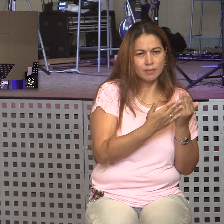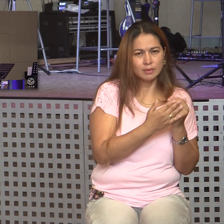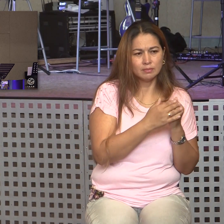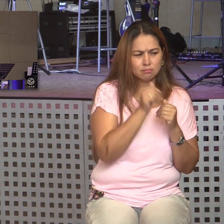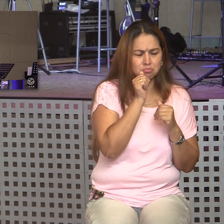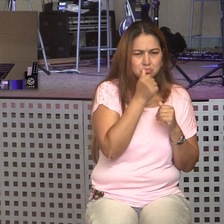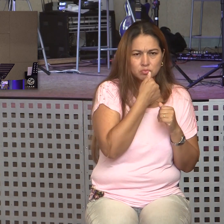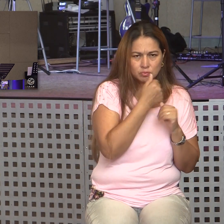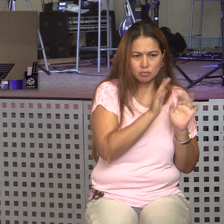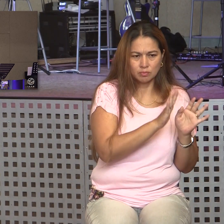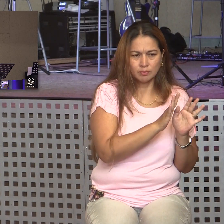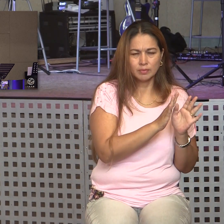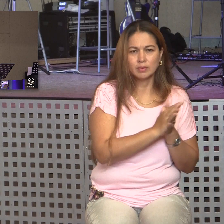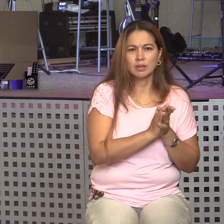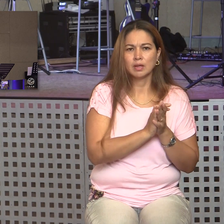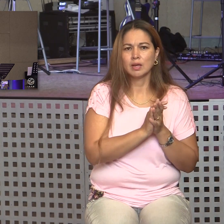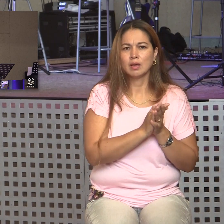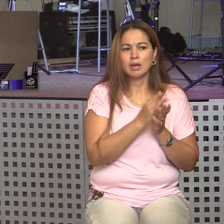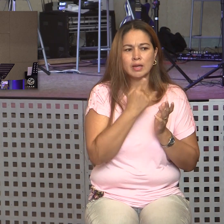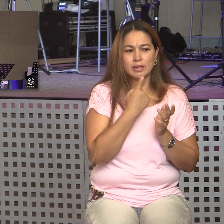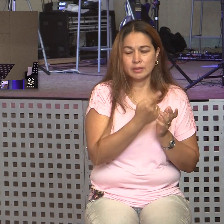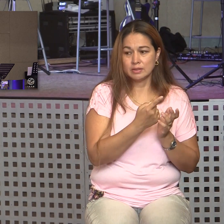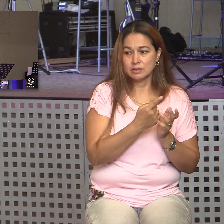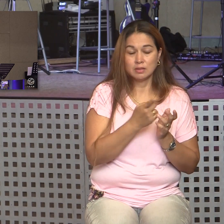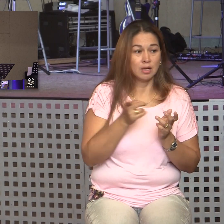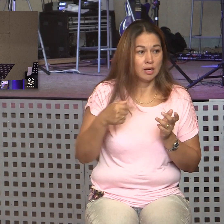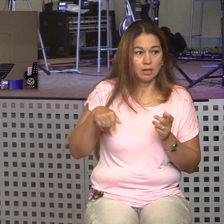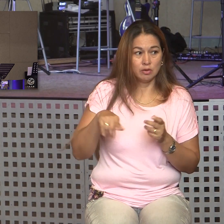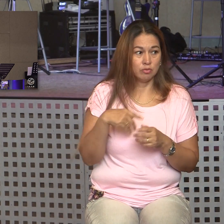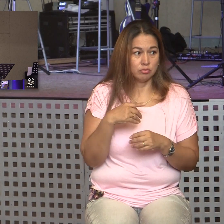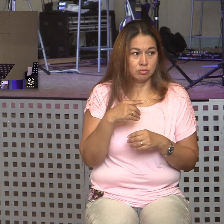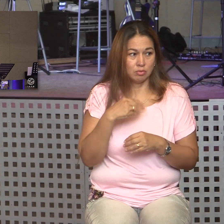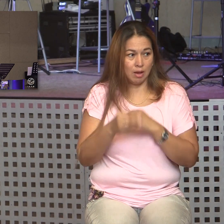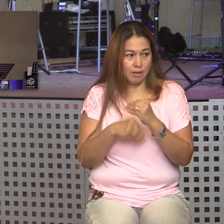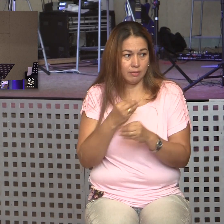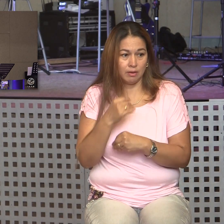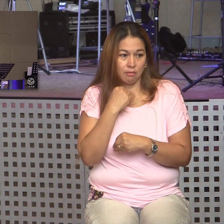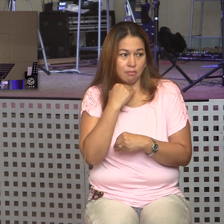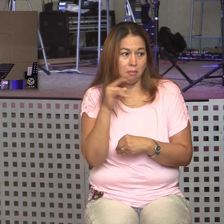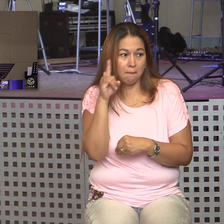malo. Por eso decía yo que es lógico, es un